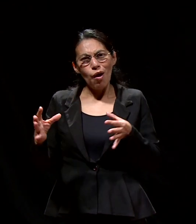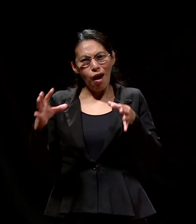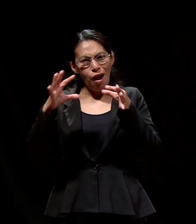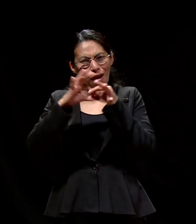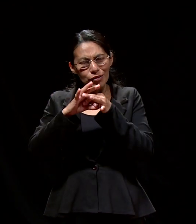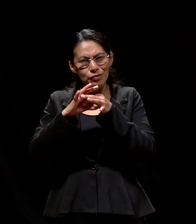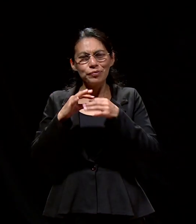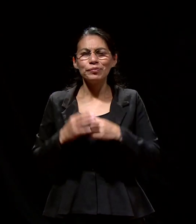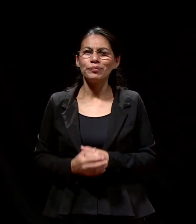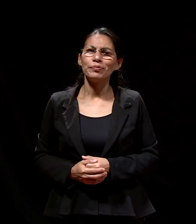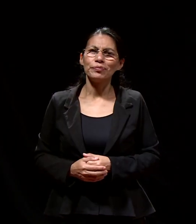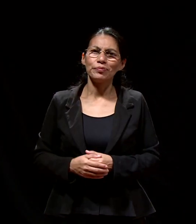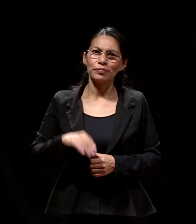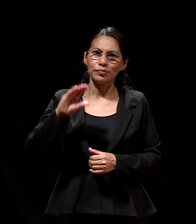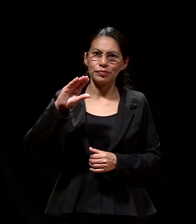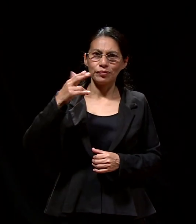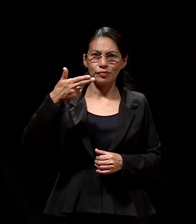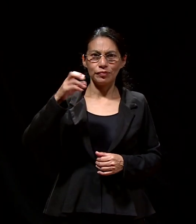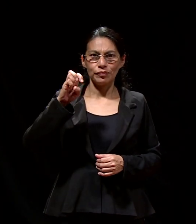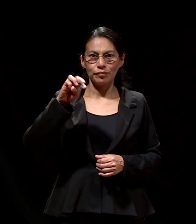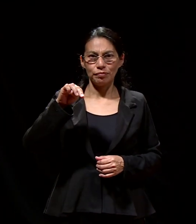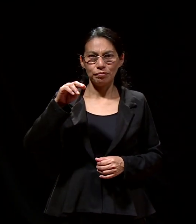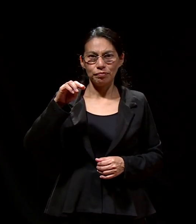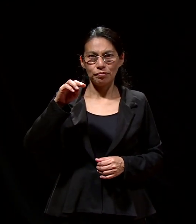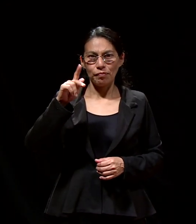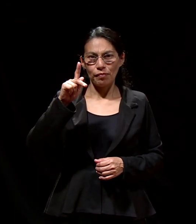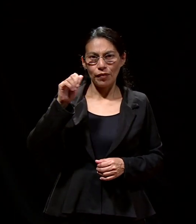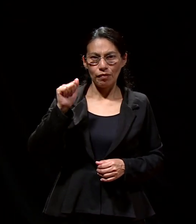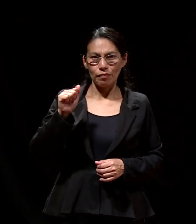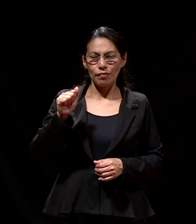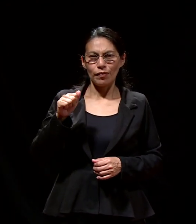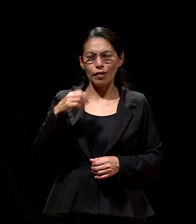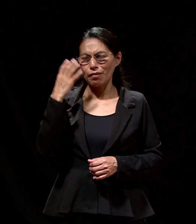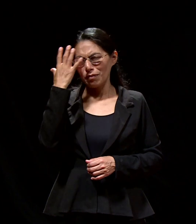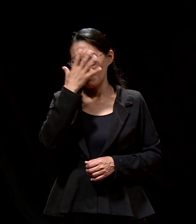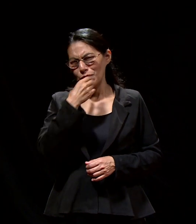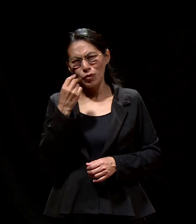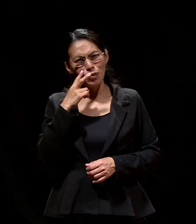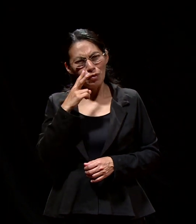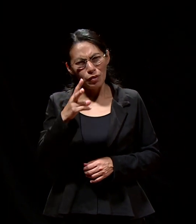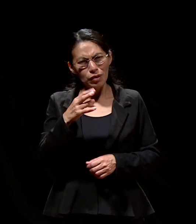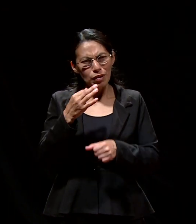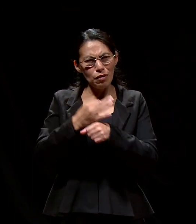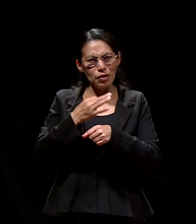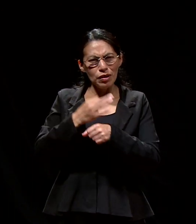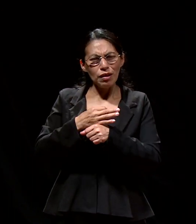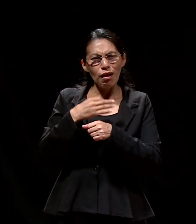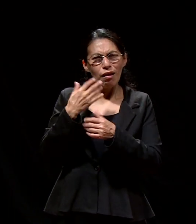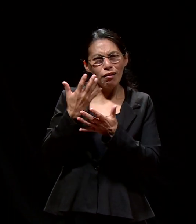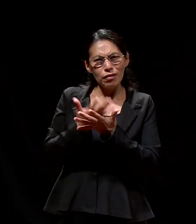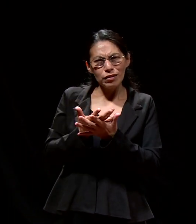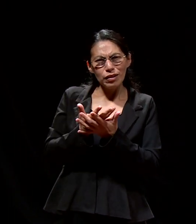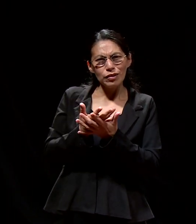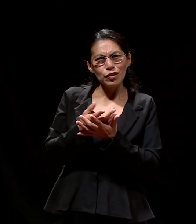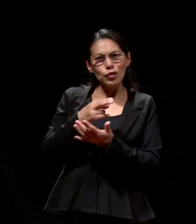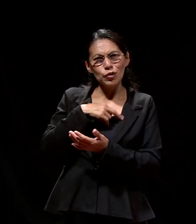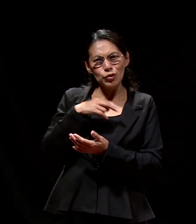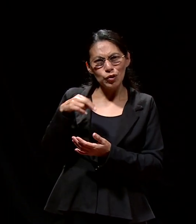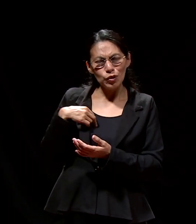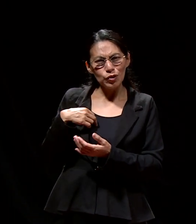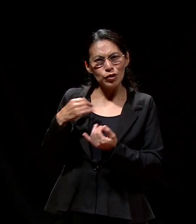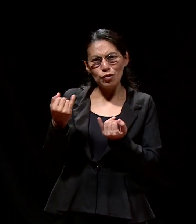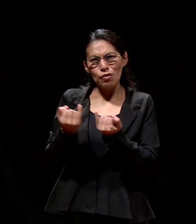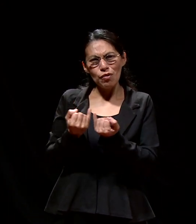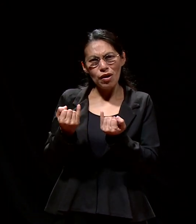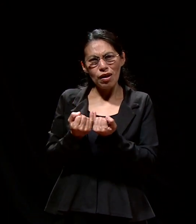con nosotros que para Maturana buenas noches qué lindo poder verlos en esta hora descanso desde